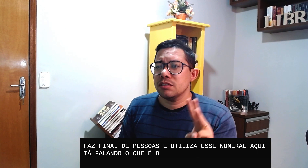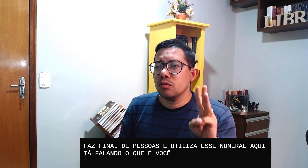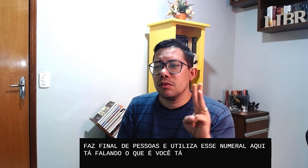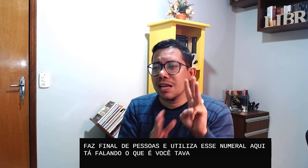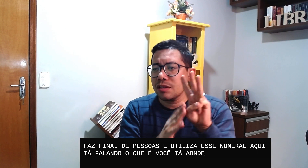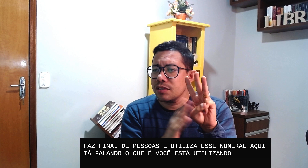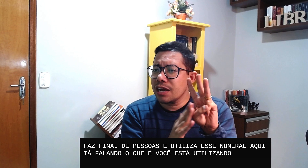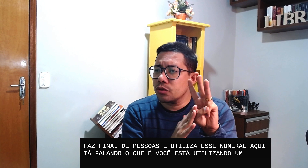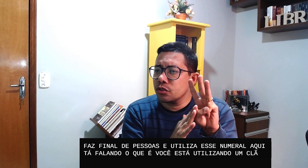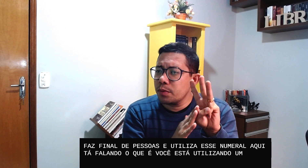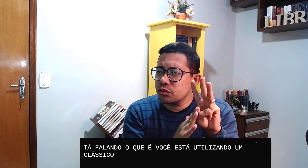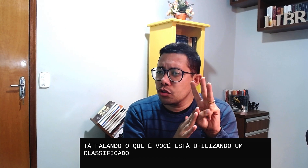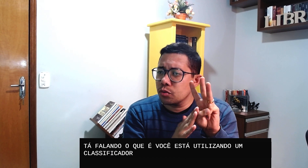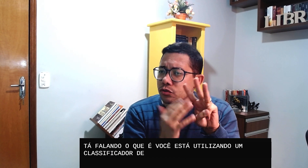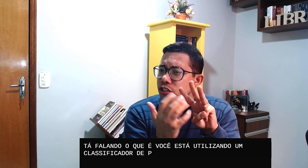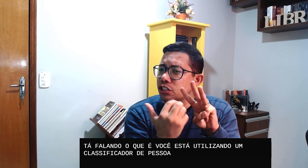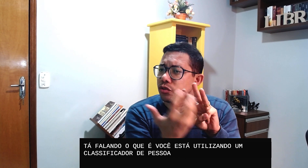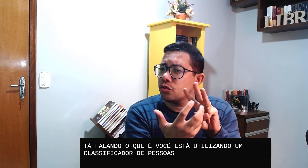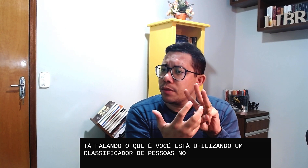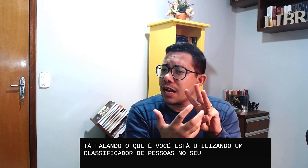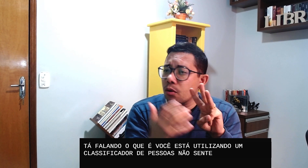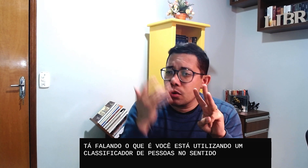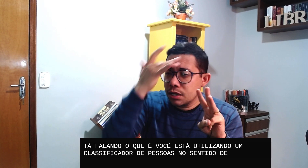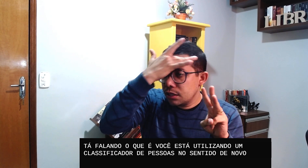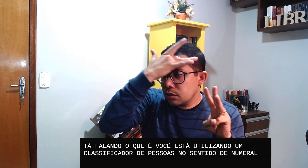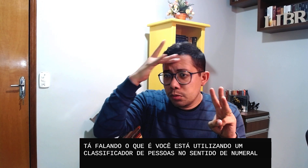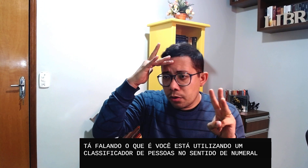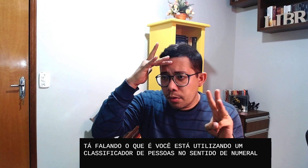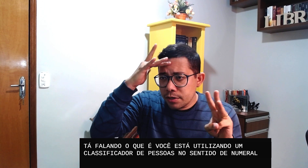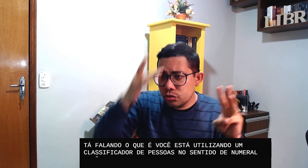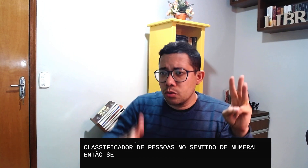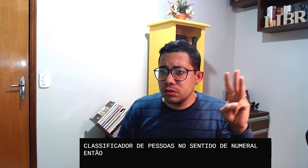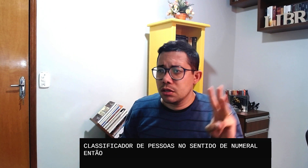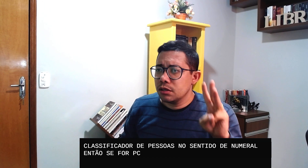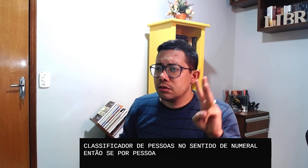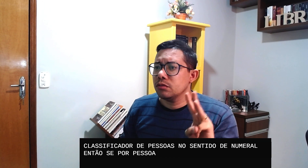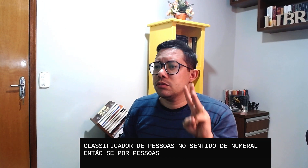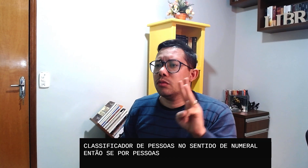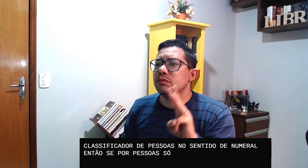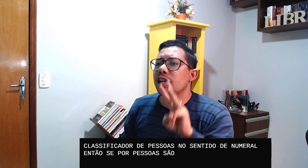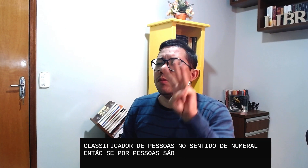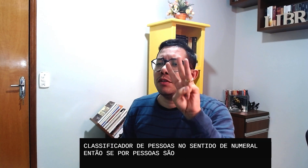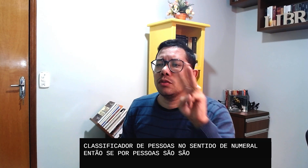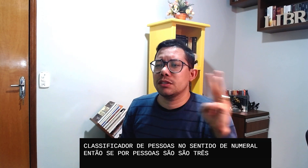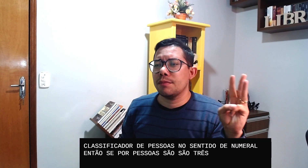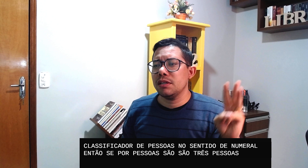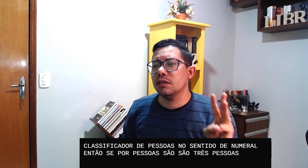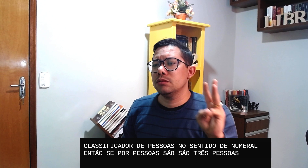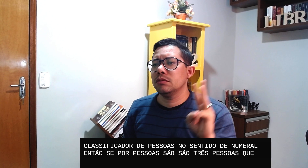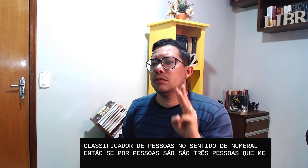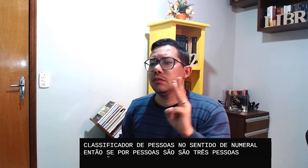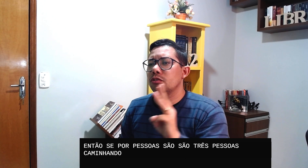um classificador de pessoas no sentido de numeral. Então, você pode, pessoas são três pessoas caminhando. Tudo